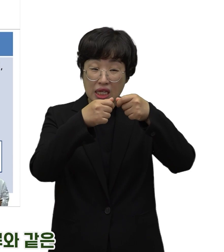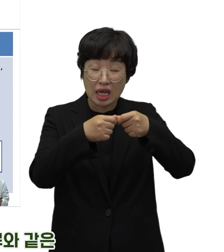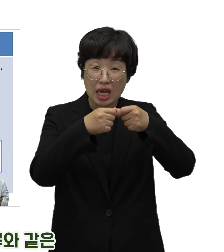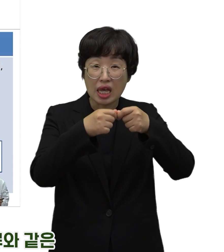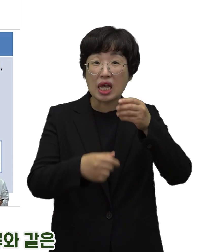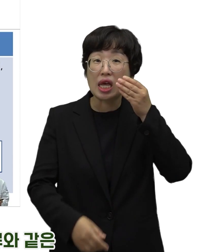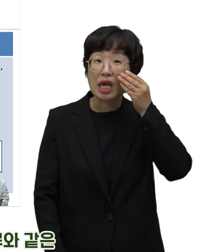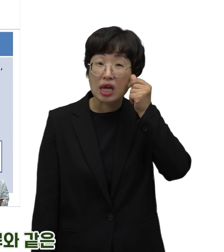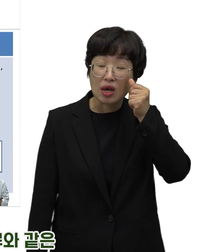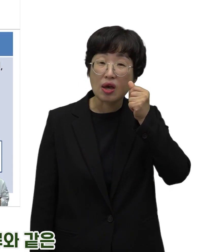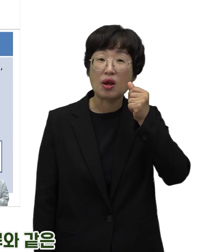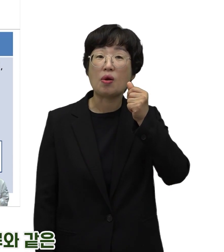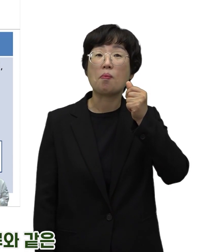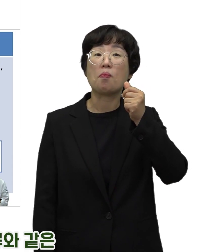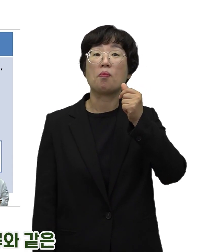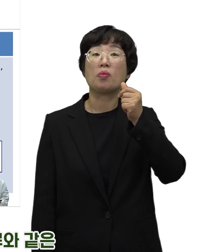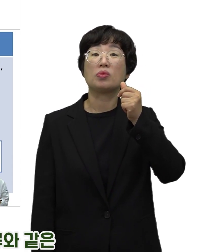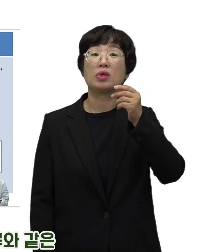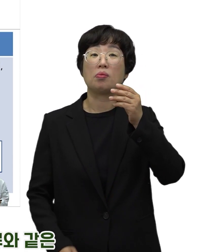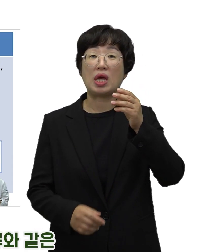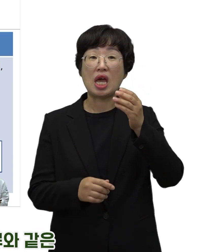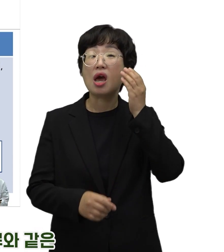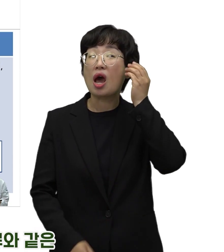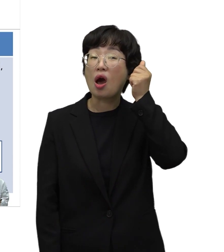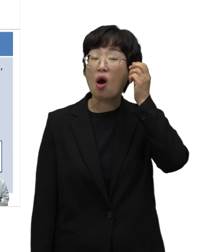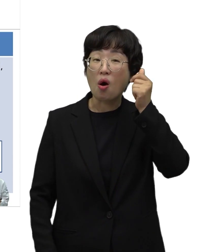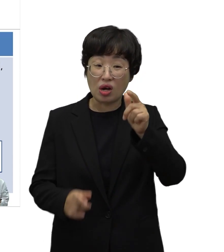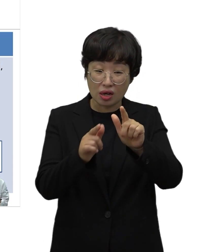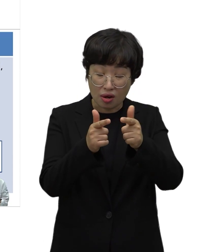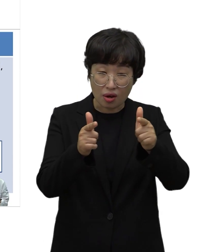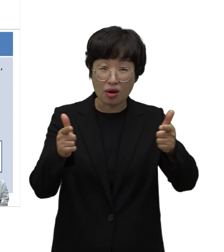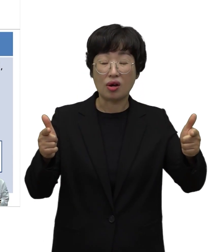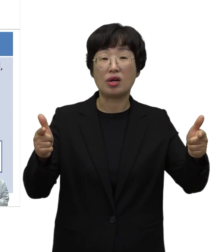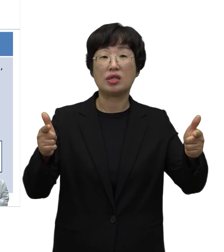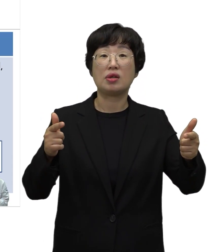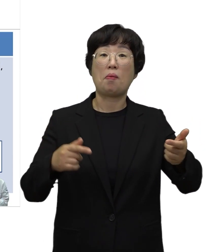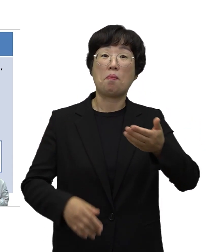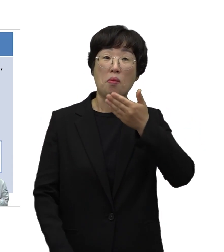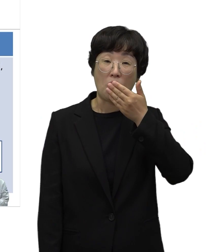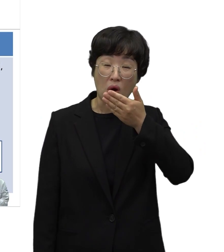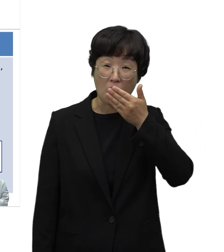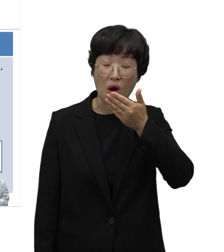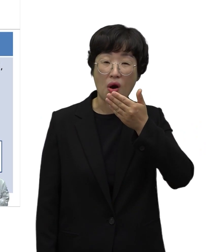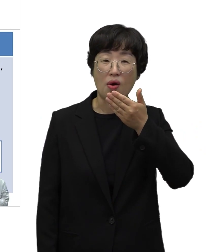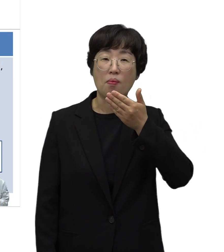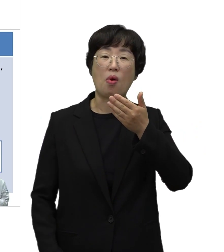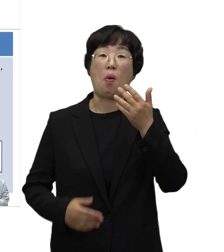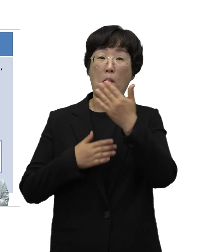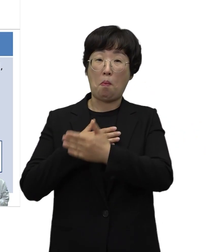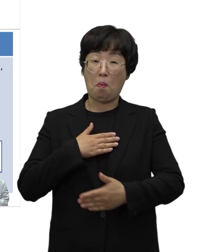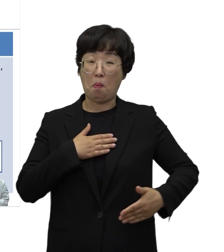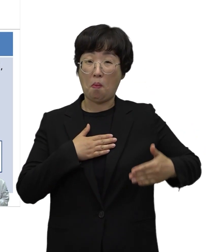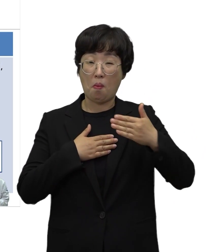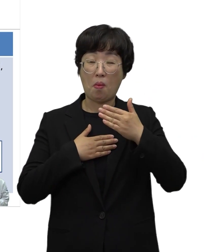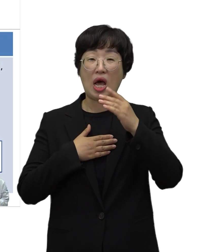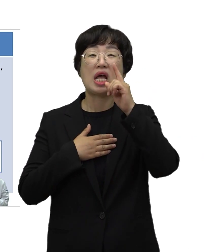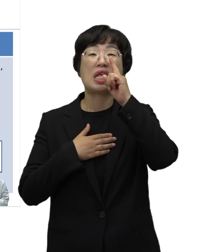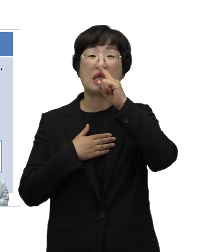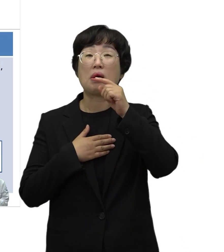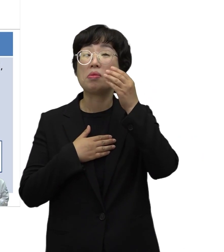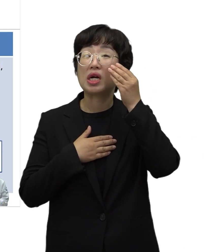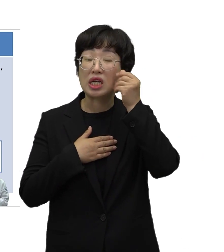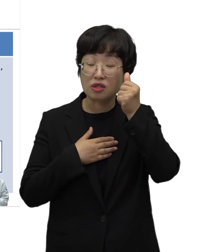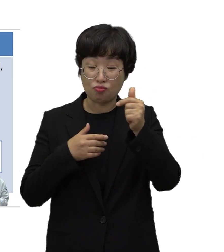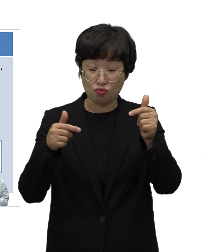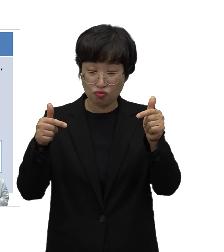들기름, 올리브유, 생선기름, 견과류와 같은 불포화 지방산을 섭취하신다면 저밀도 콜레스테롤과